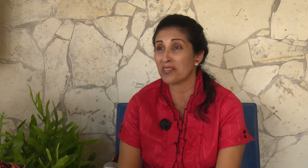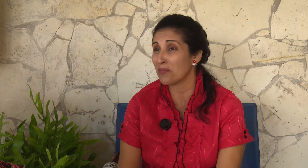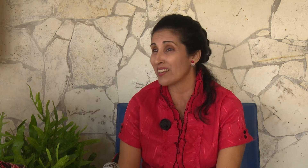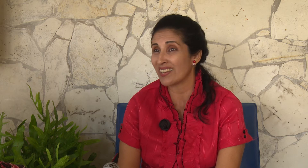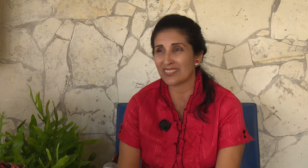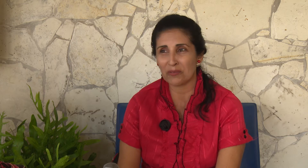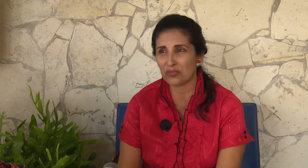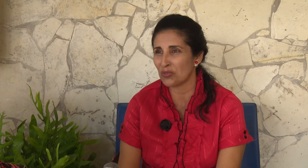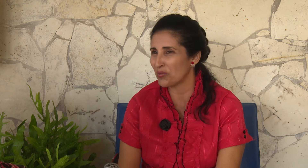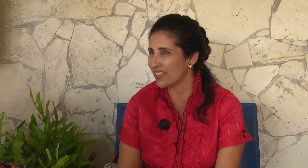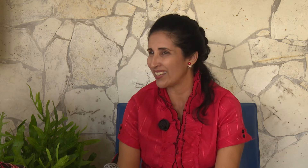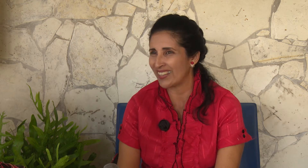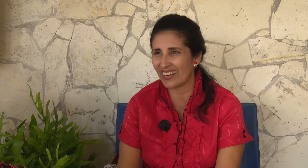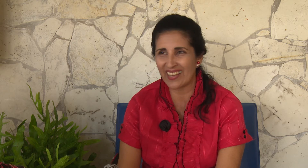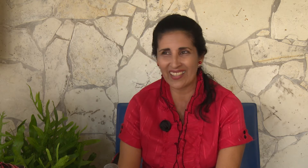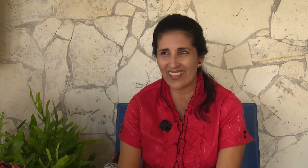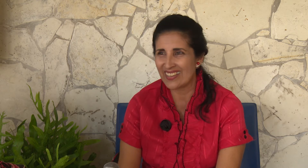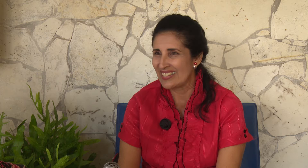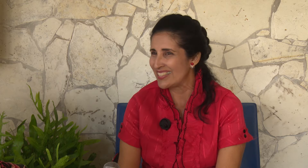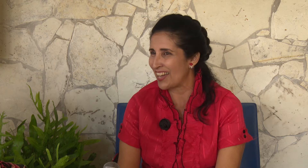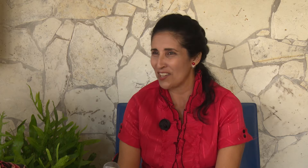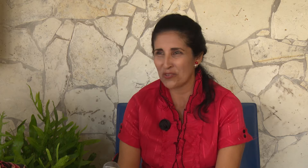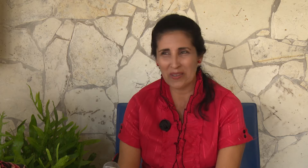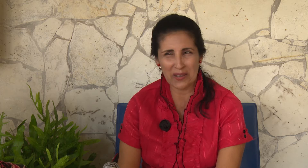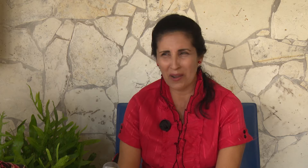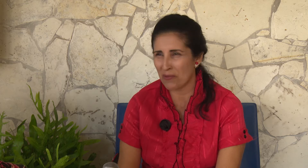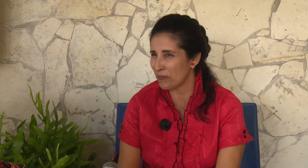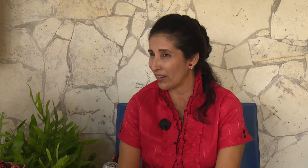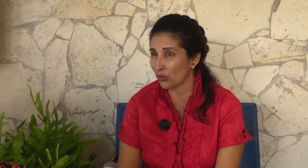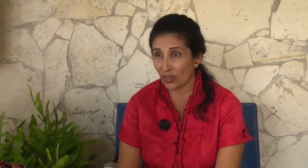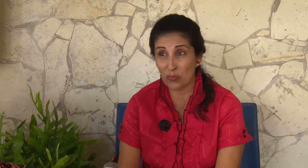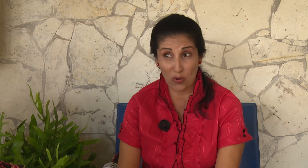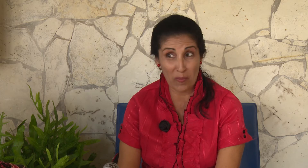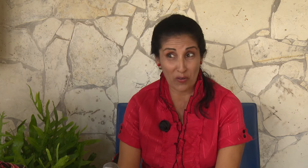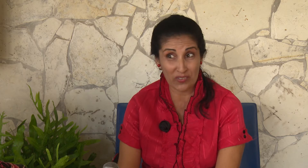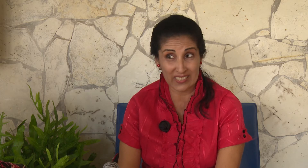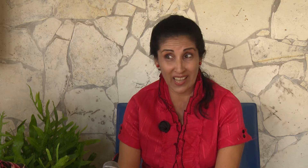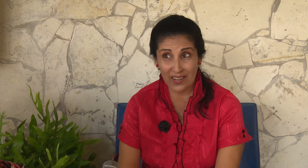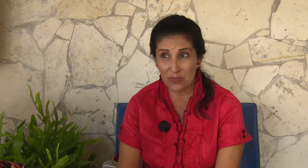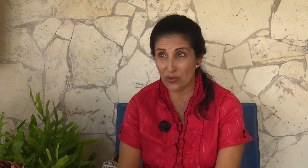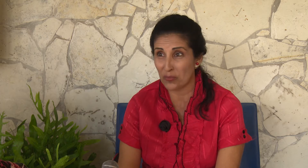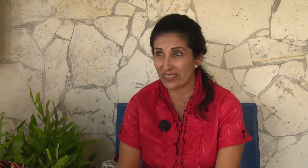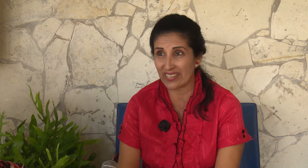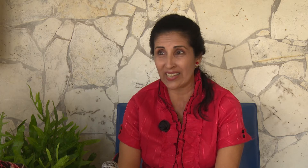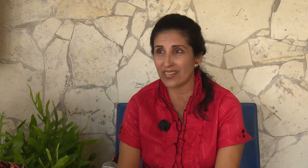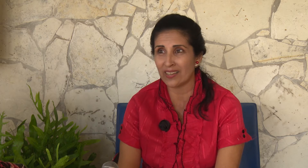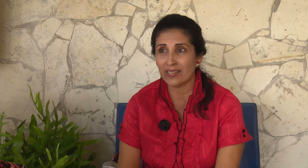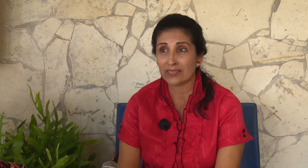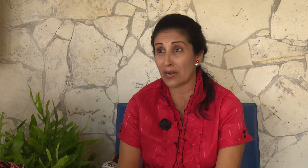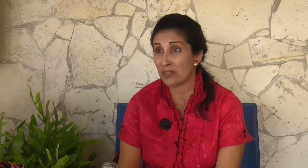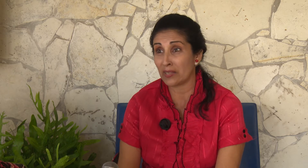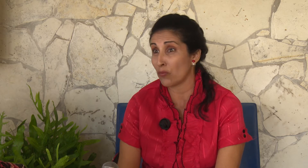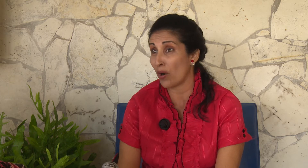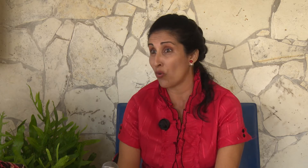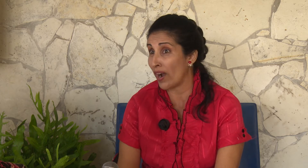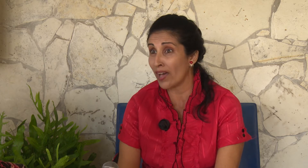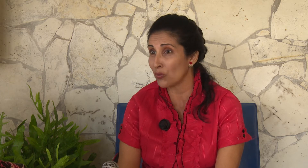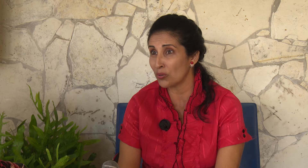vine a ver ya estaba en su comunidad integrada, ya ellos me llamaban para cosas un poco más oficiales, un poco más serias, trámites de un abogado,